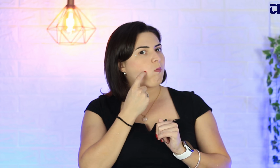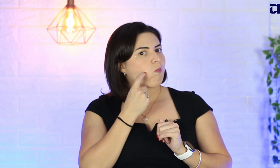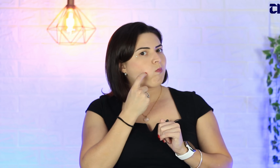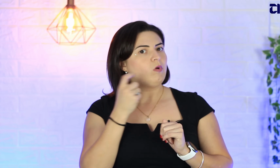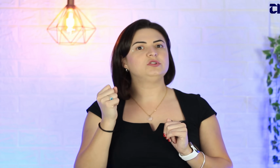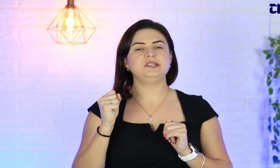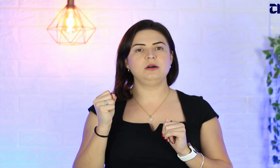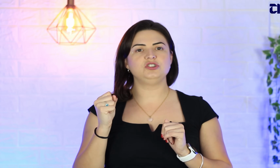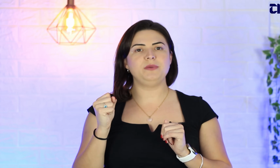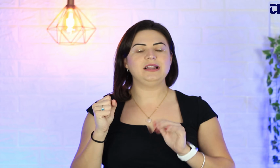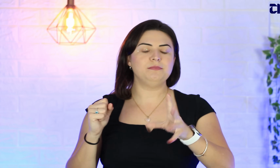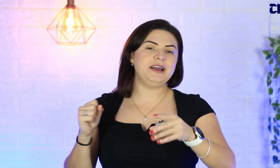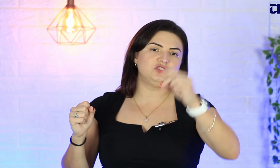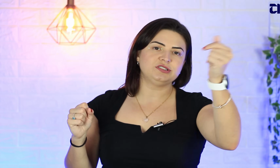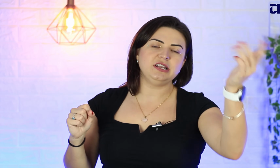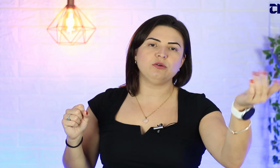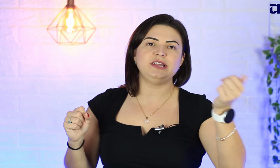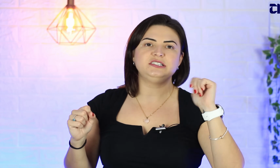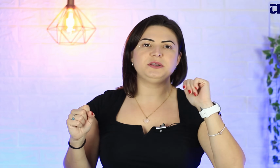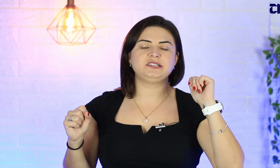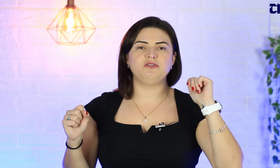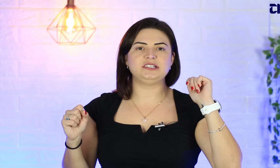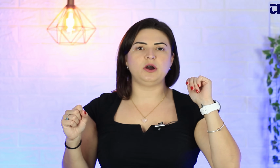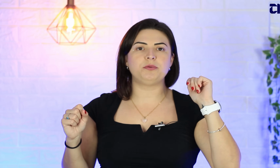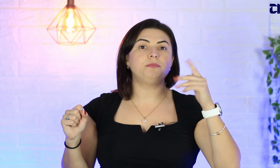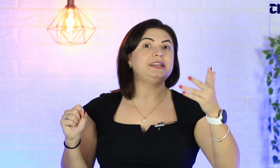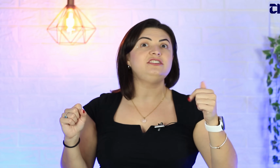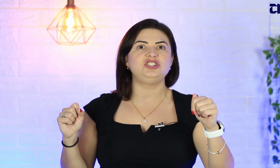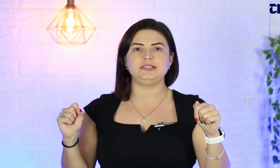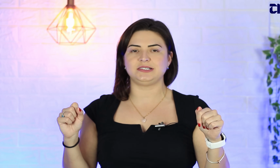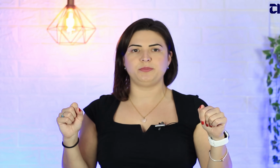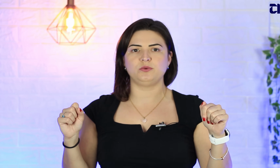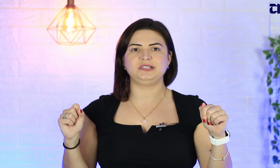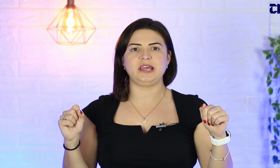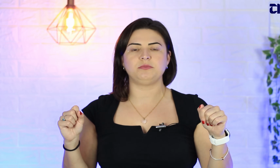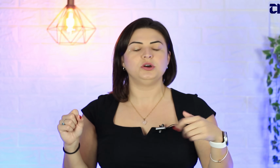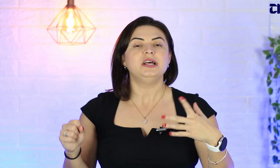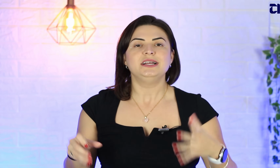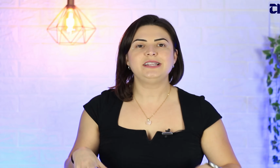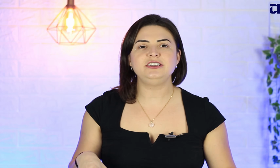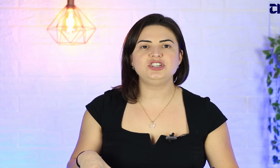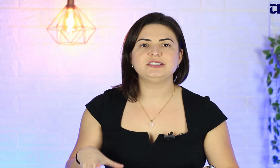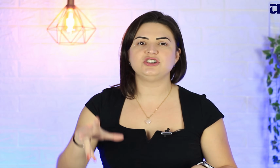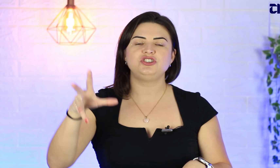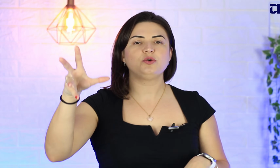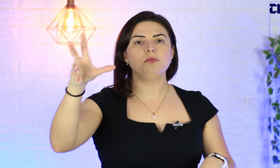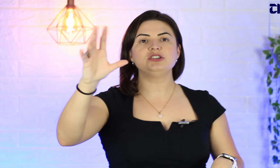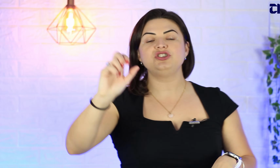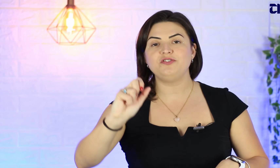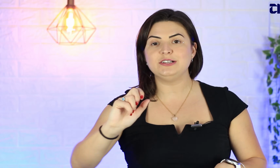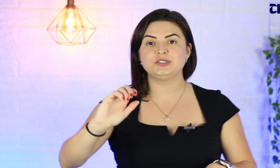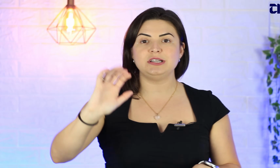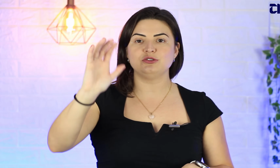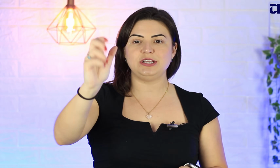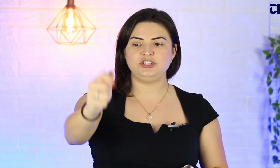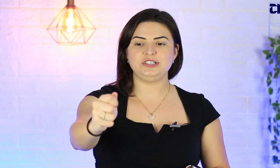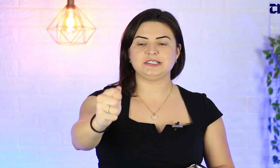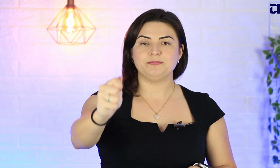do sinal de bala. Mais um sinal que tem expressão facial própria, dentista, por um exemplo. Dentista, gente, como que a gente faz o sinal de dentista?